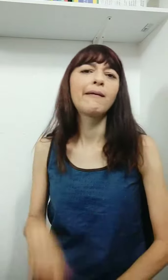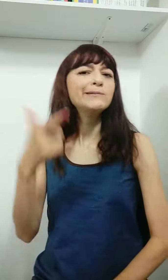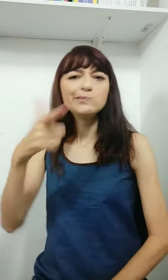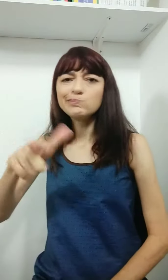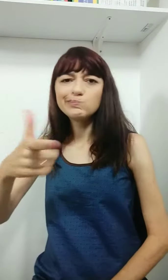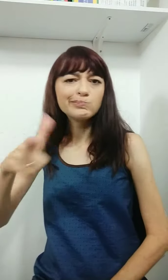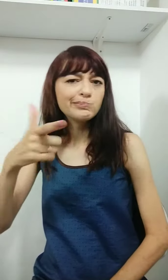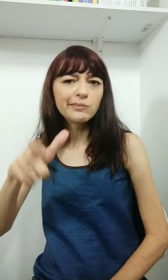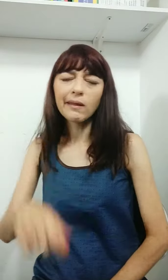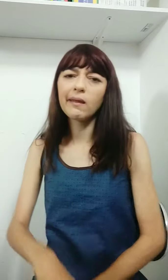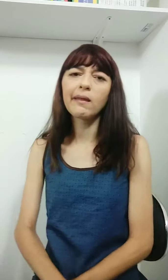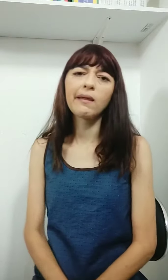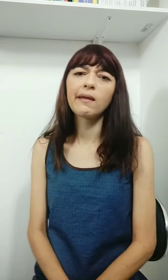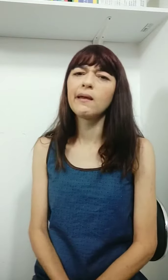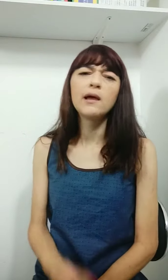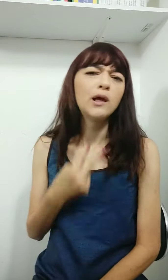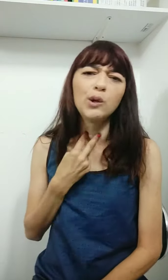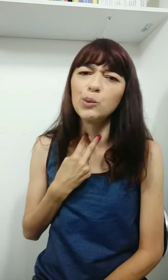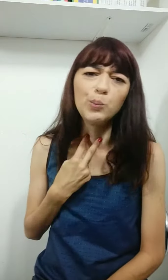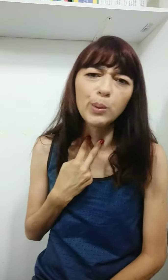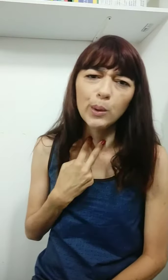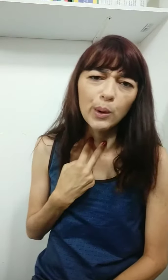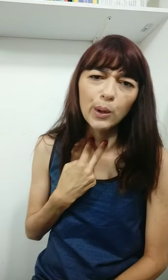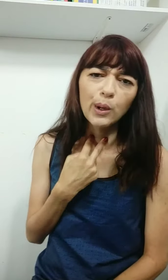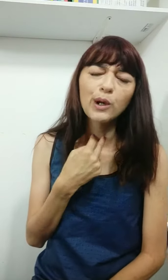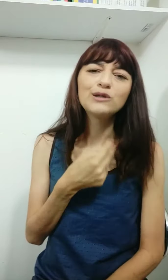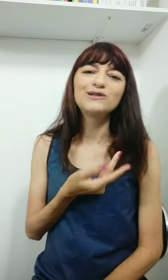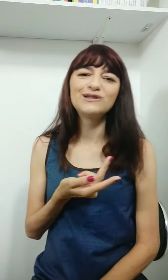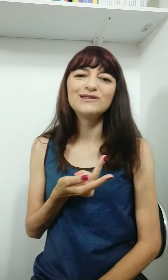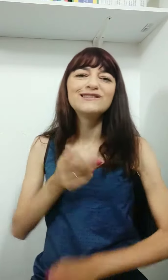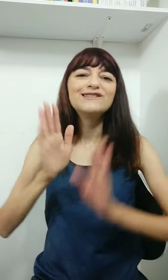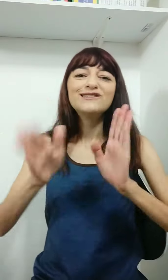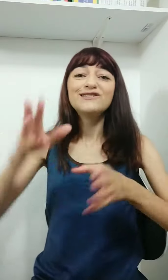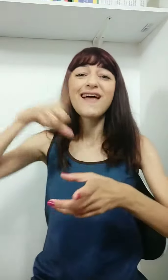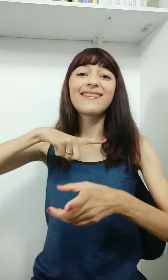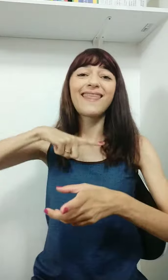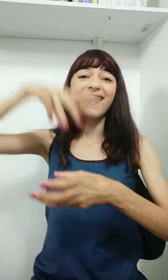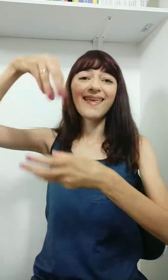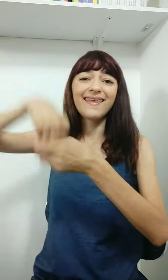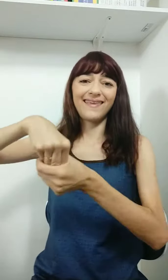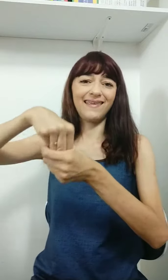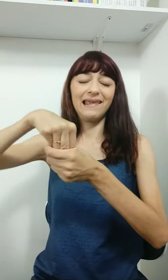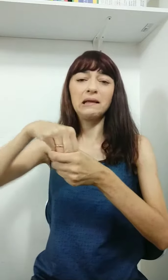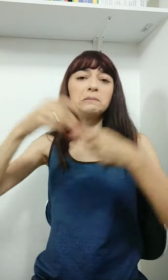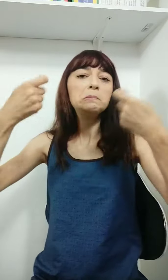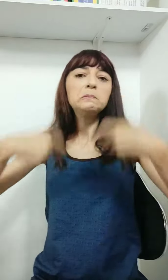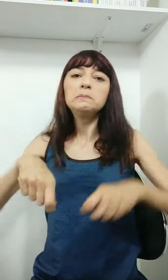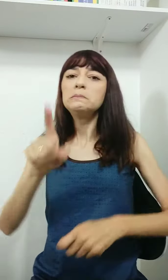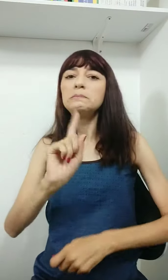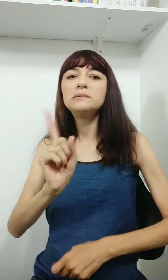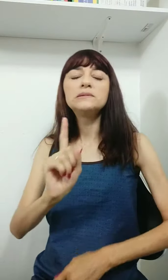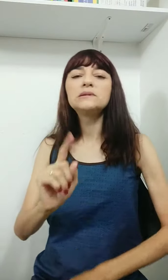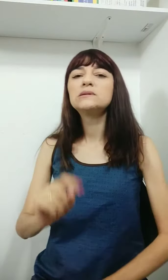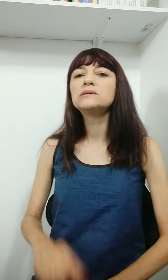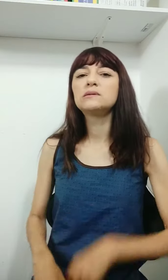uma expressão negativa na Libras, tá? Não tem, não pode, não quero. Então, assim, é um sinal apenas. Não é necessário que